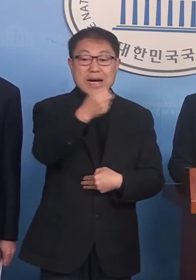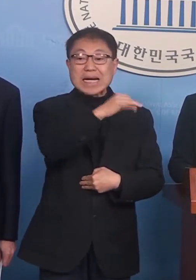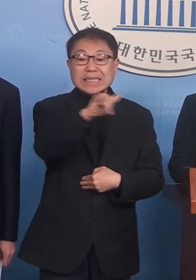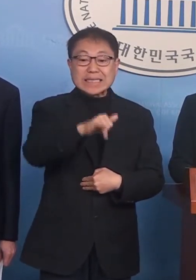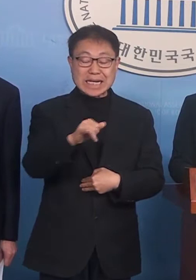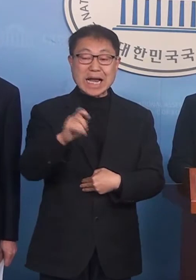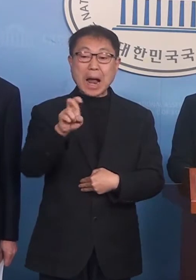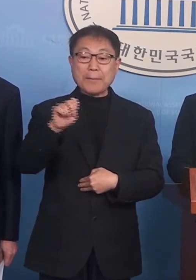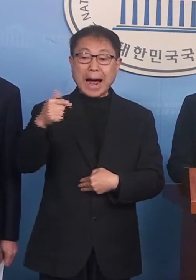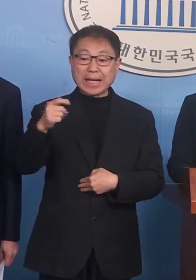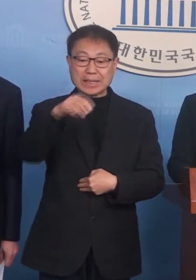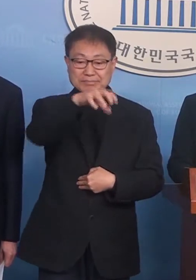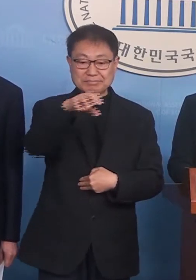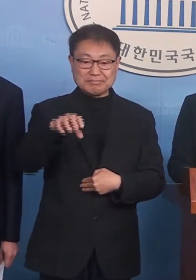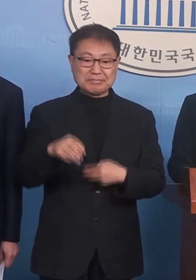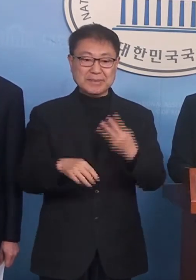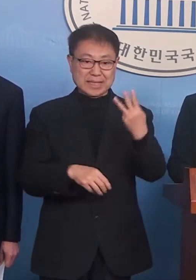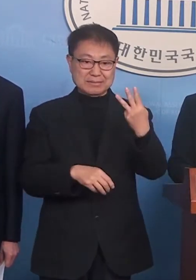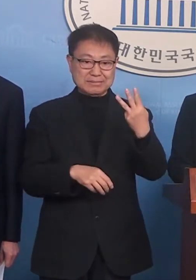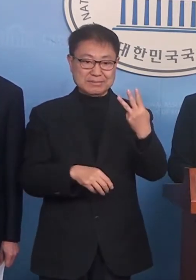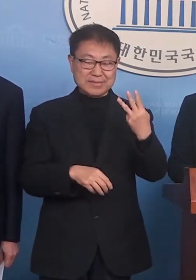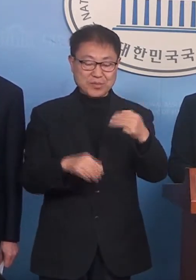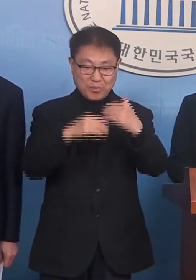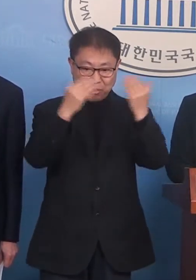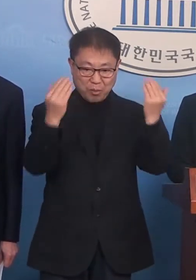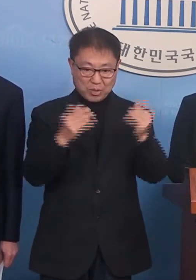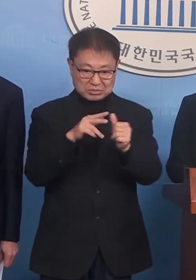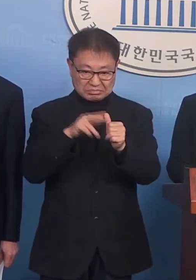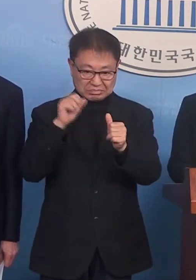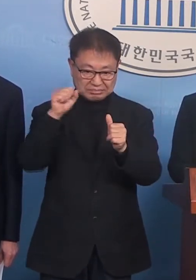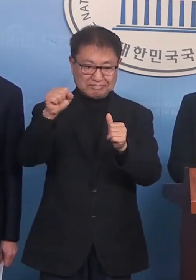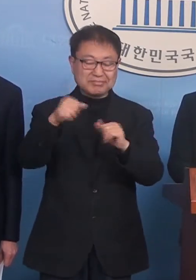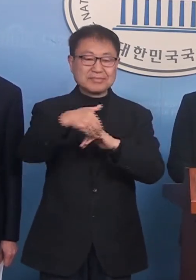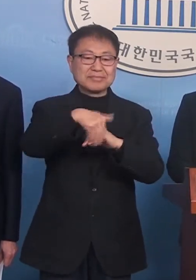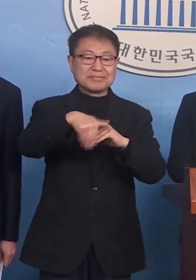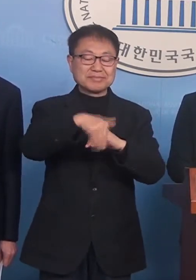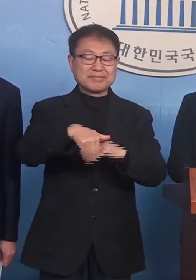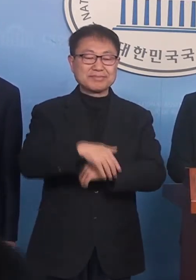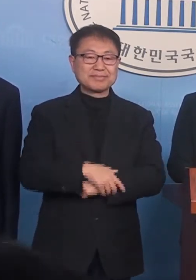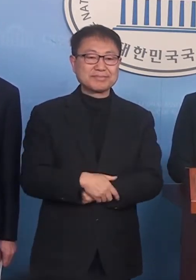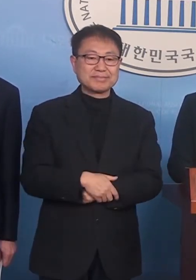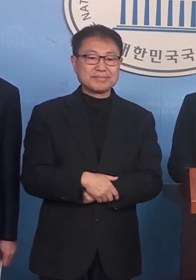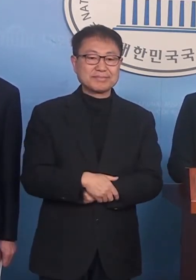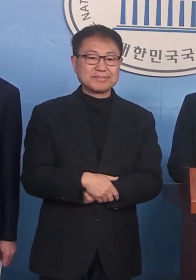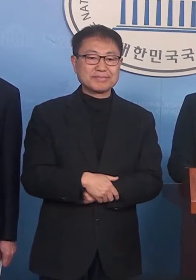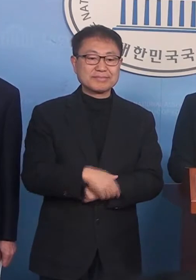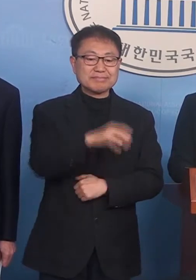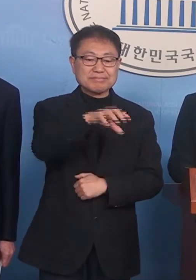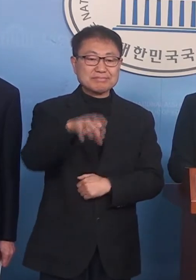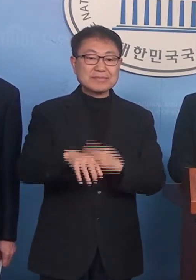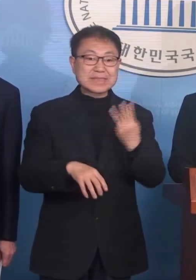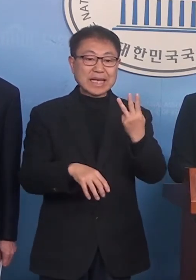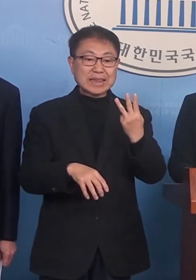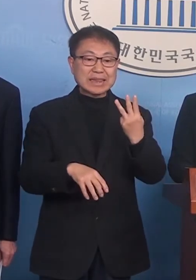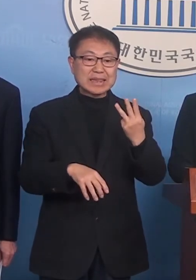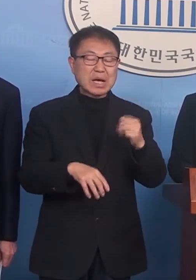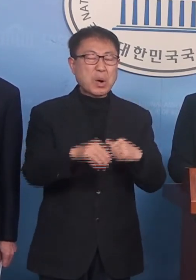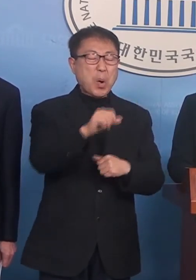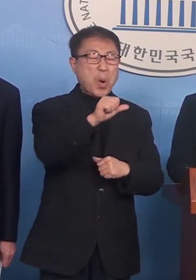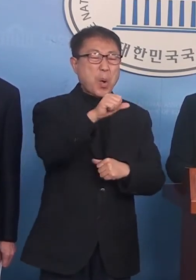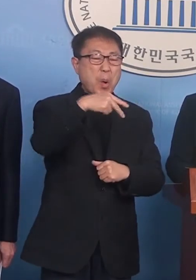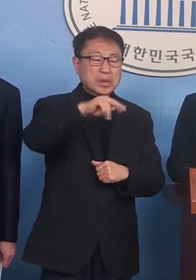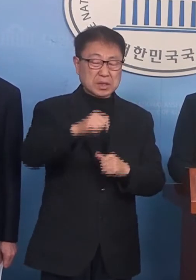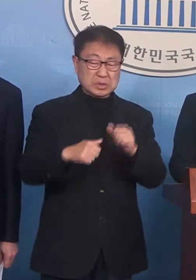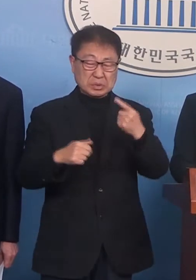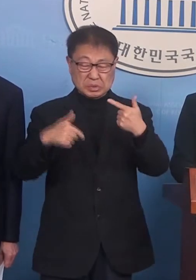그리고 만안구 이 세 지역구에 모두 후보를 냅니다. 안양은 세 지역구 모두 5선, 6선,